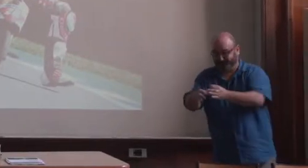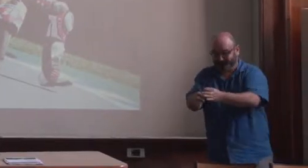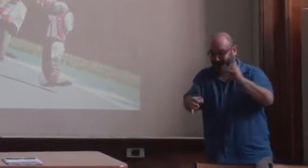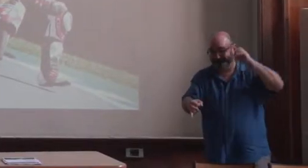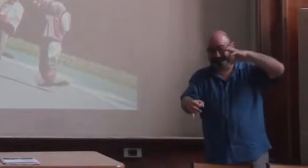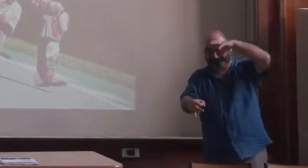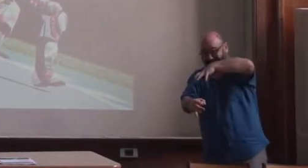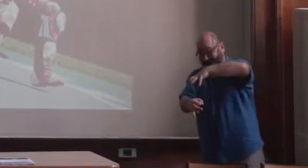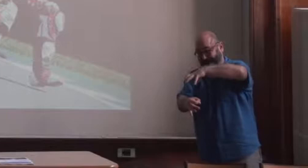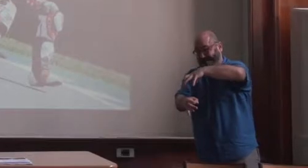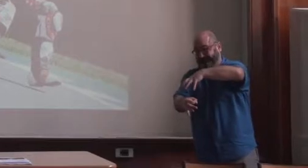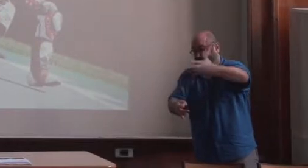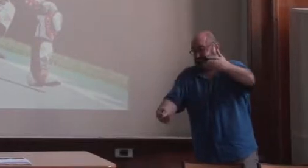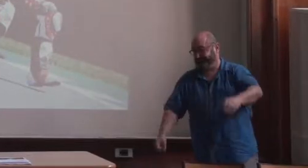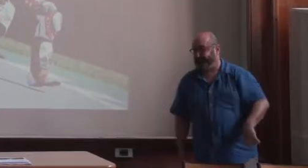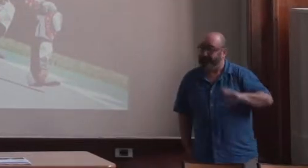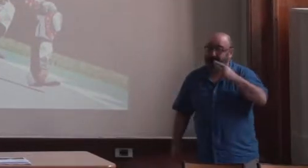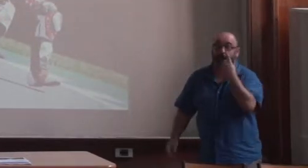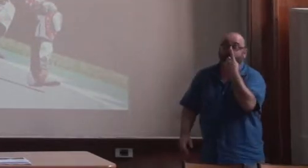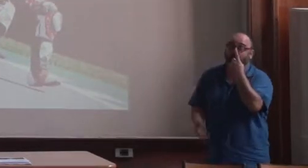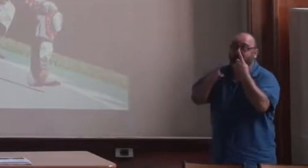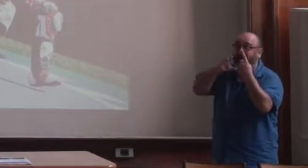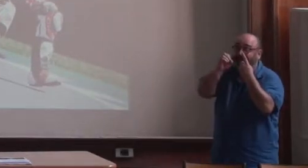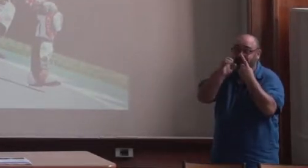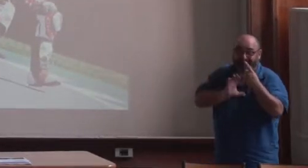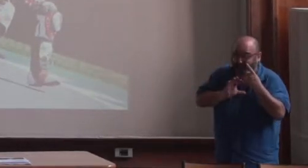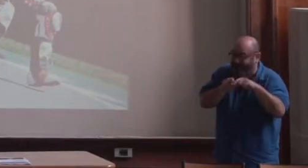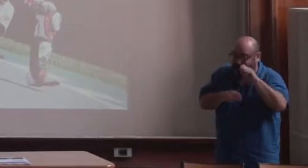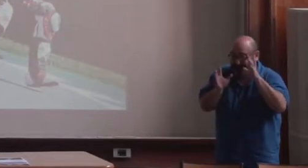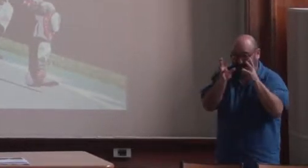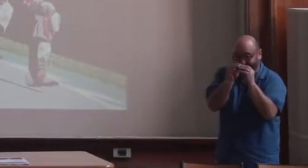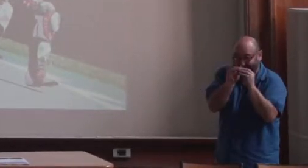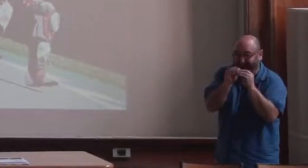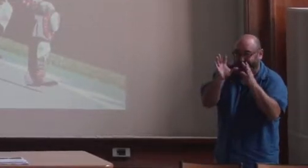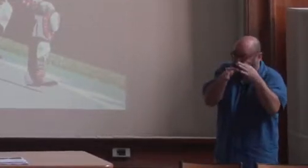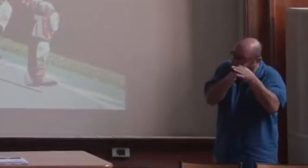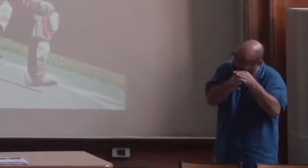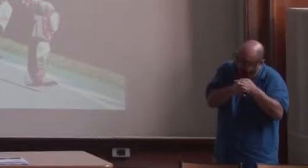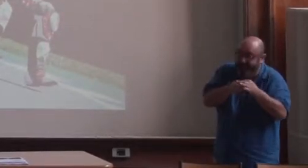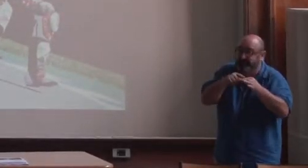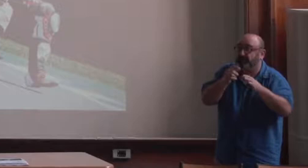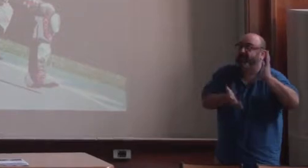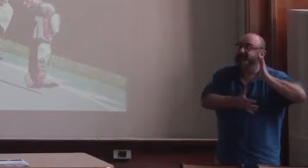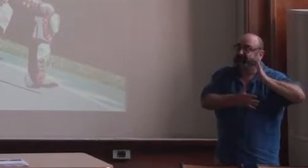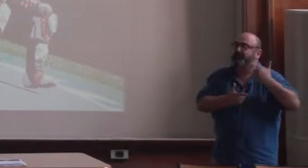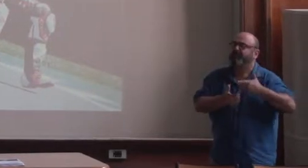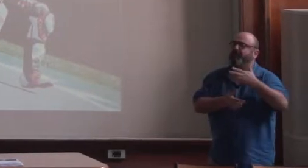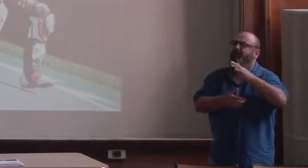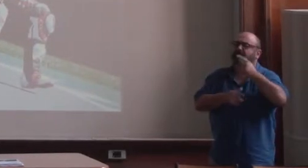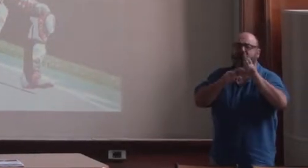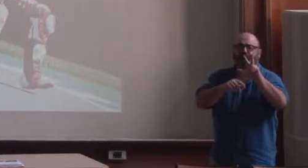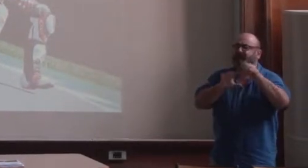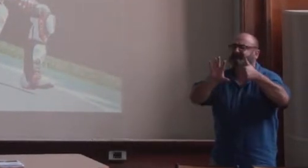J'ai pas regardé ces Python 1.0 pour voir si ça avait encore la taille, parce que Python, au cours du temps, est de plus en plus gros.